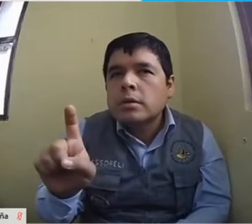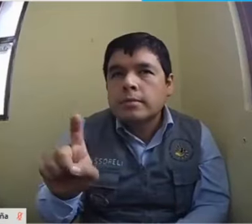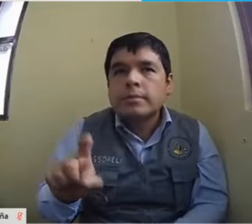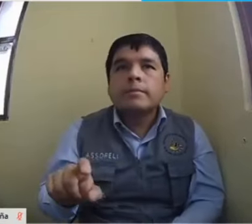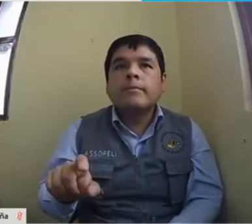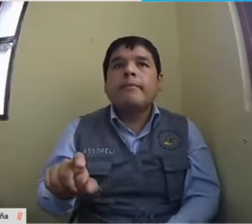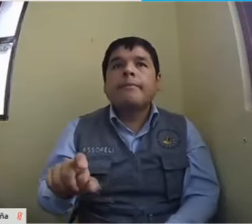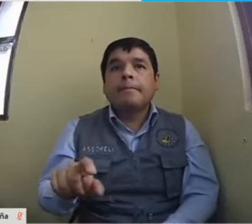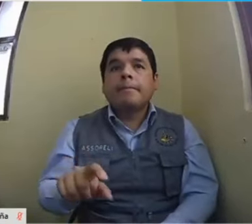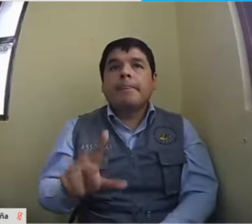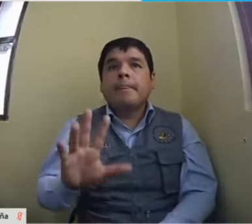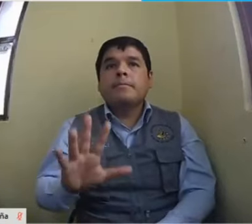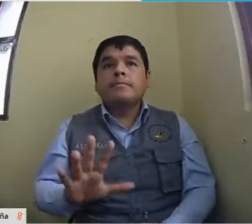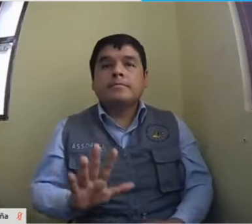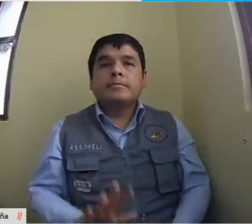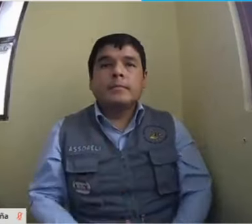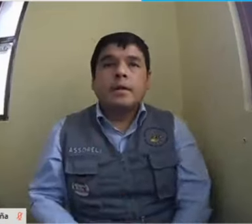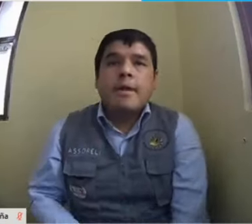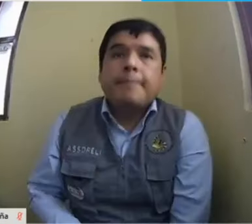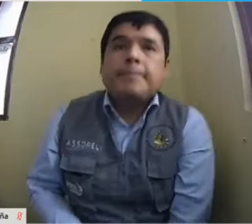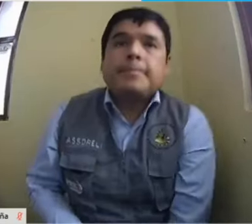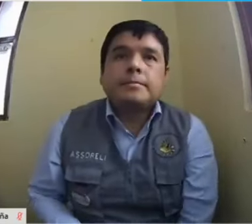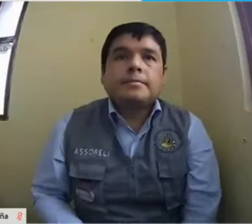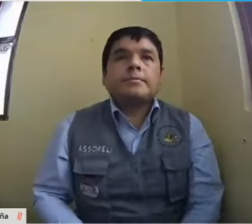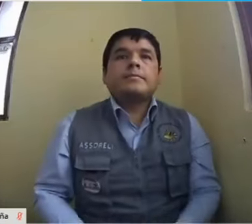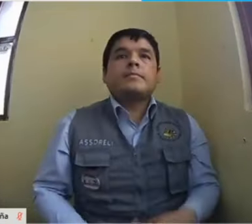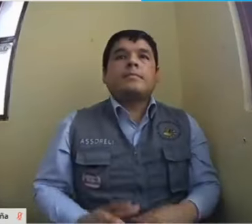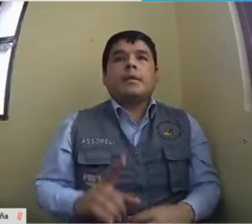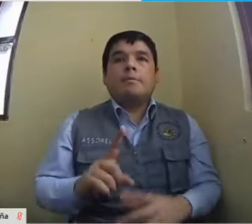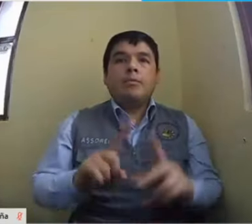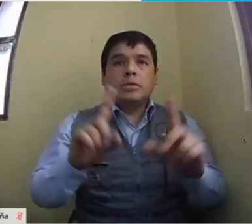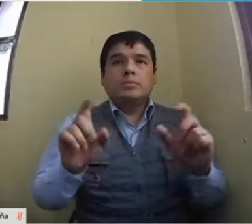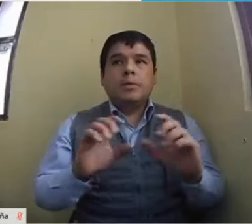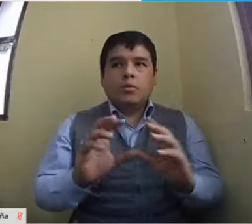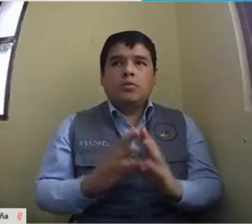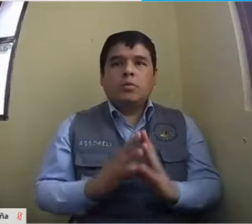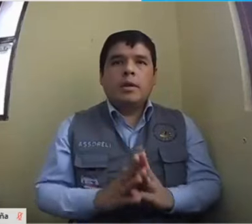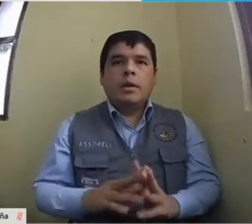a persona, solo con el índice, una mano y el signo de interrogación.